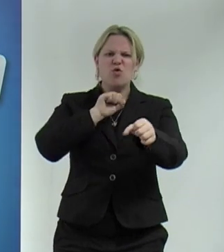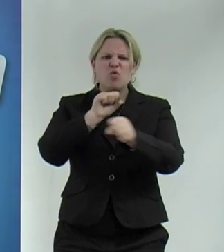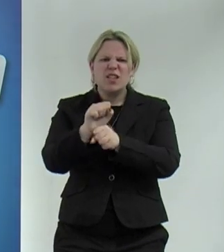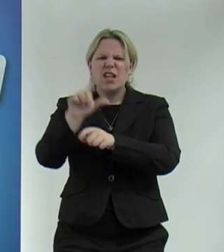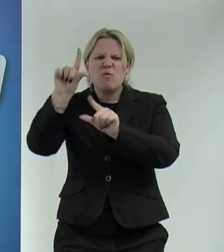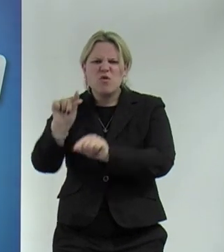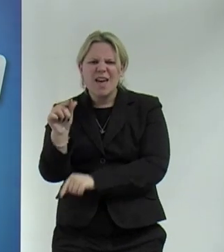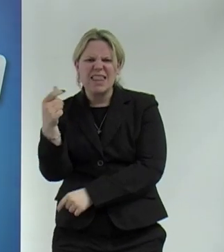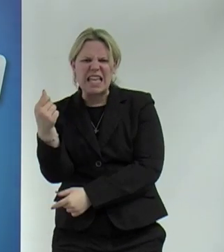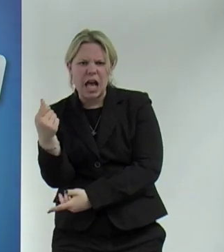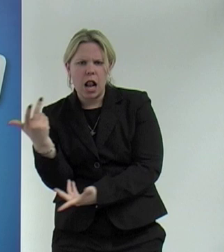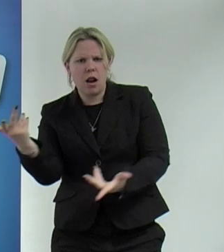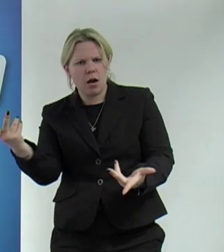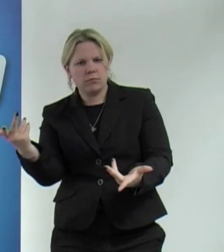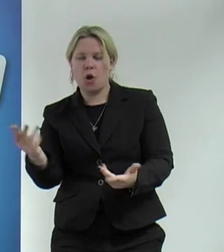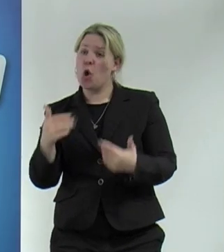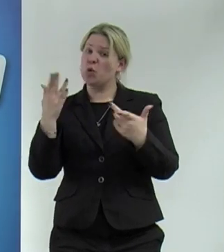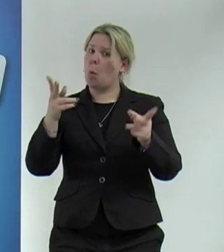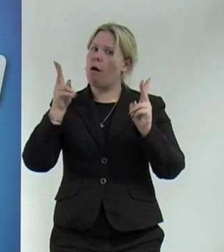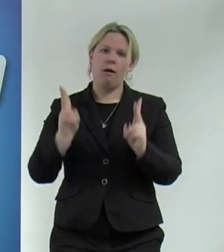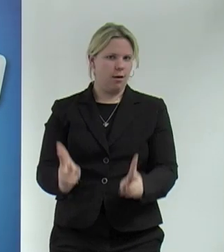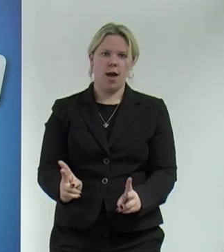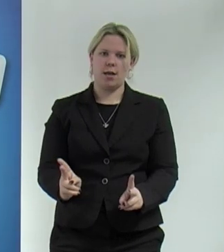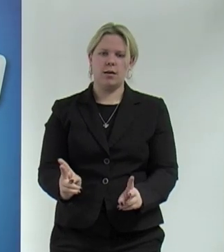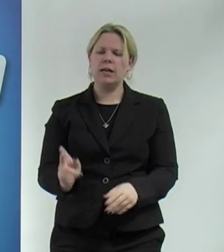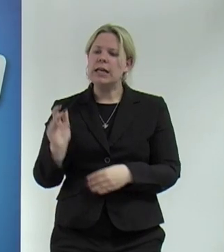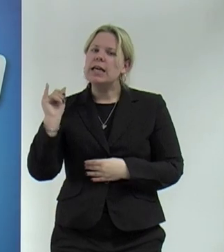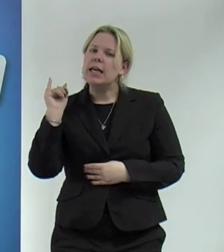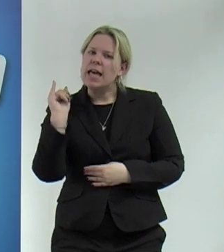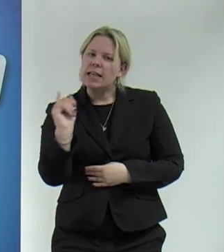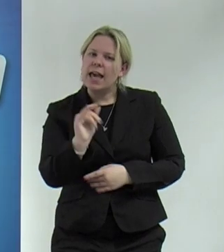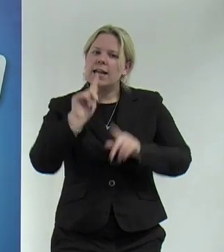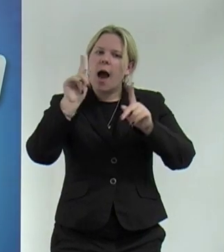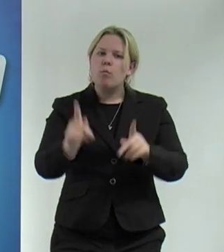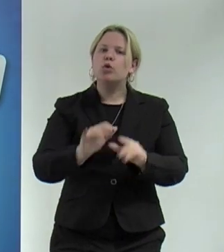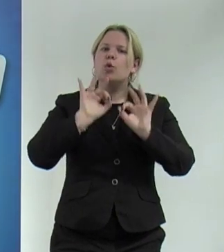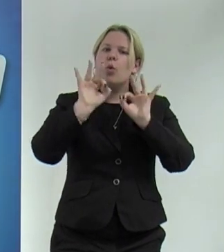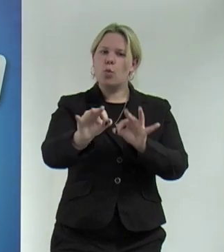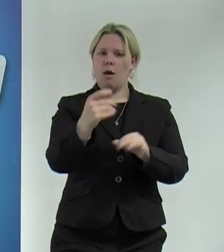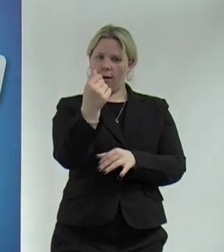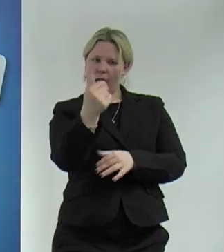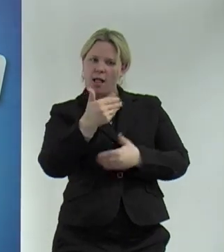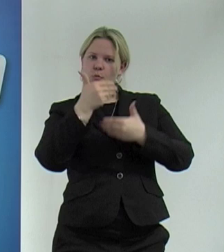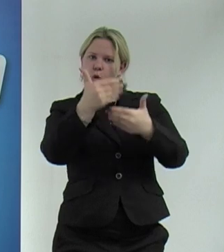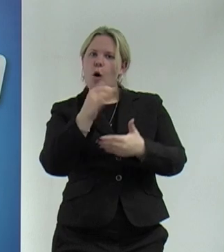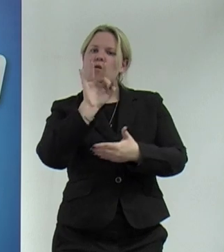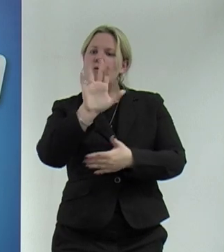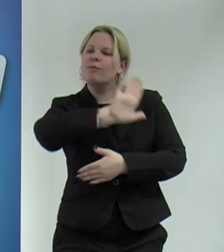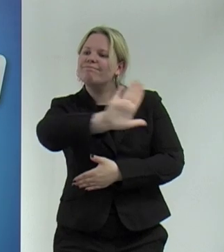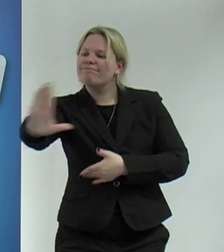ungerecht. Jeder Mensch muss für seine Arbeit gut bezahlt werden. Wenn die